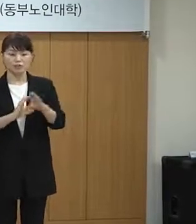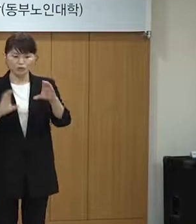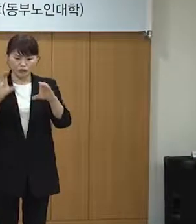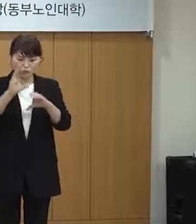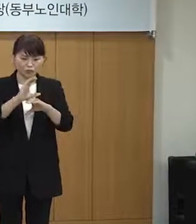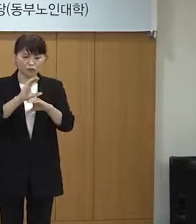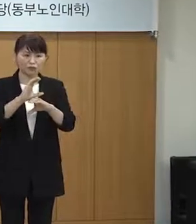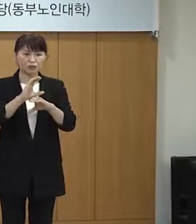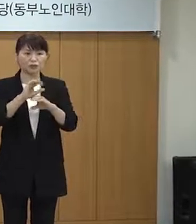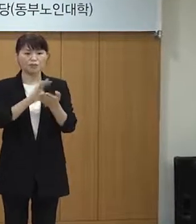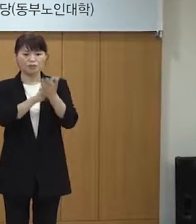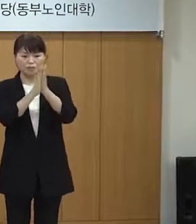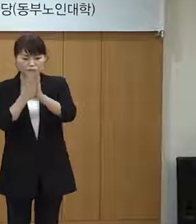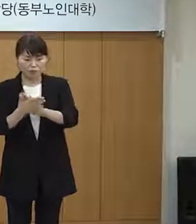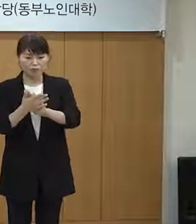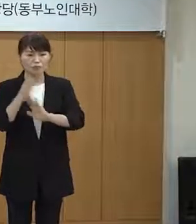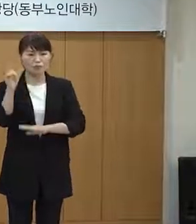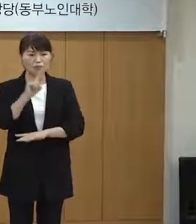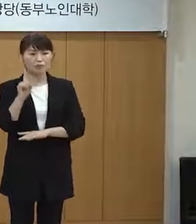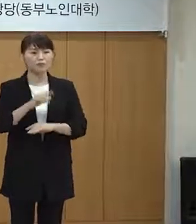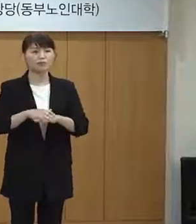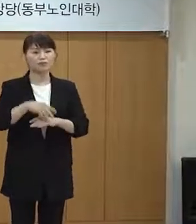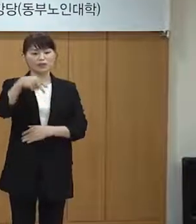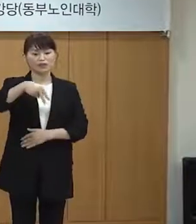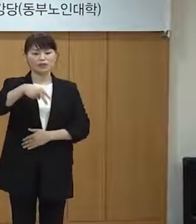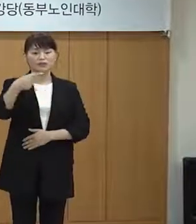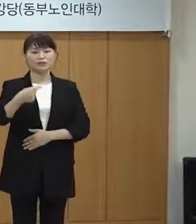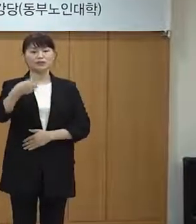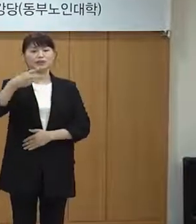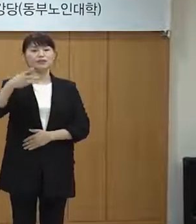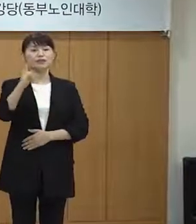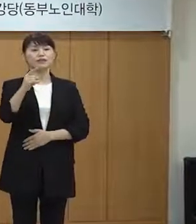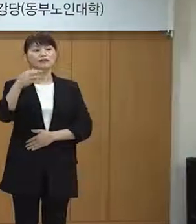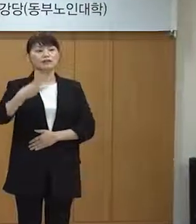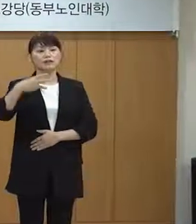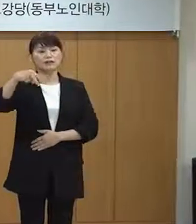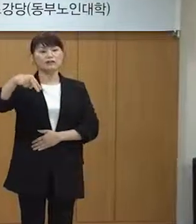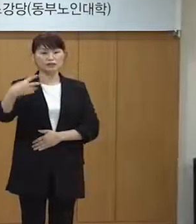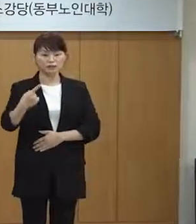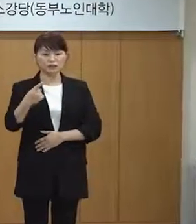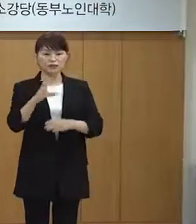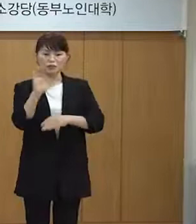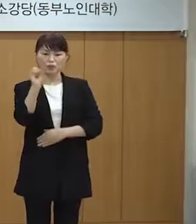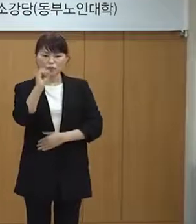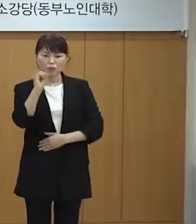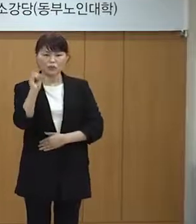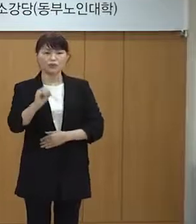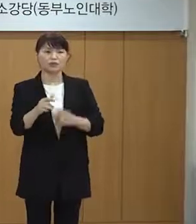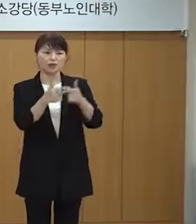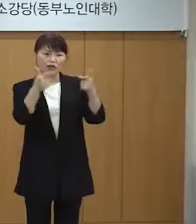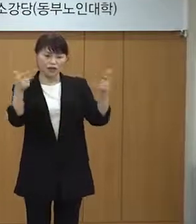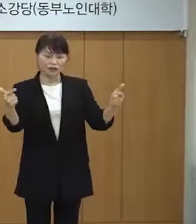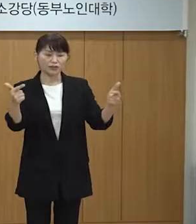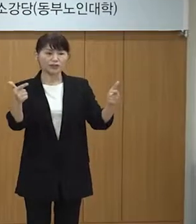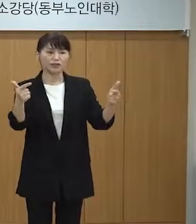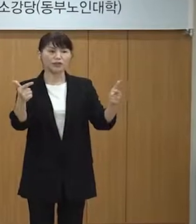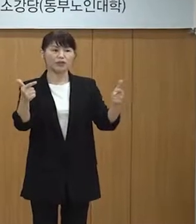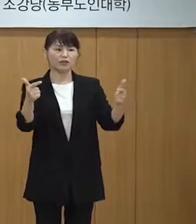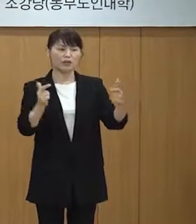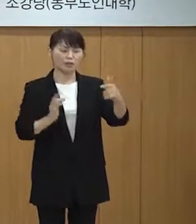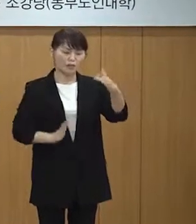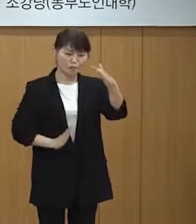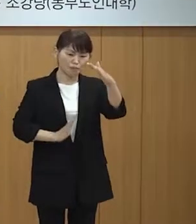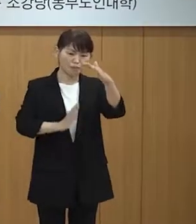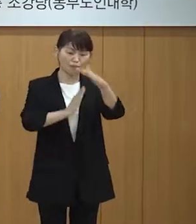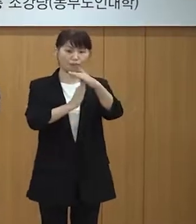따라 역대 최대 위중증 환자 발생 등 전염병 확산세가 절정에